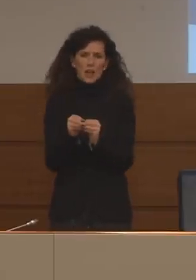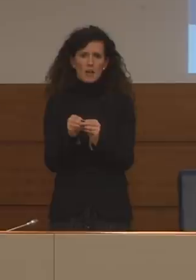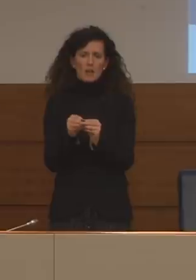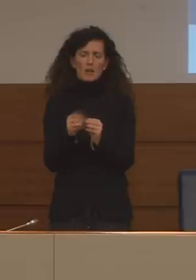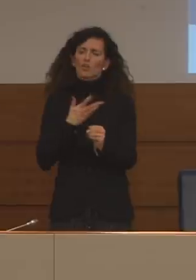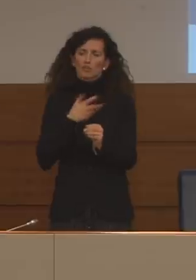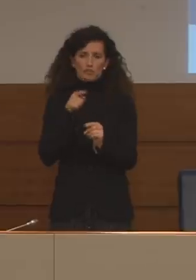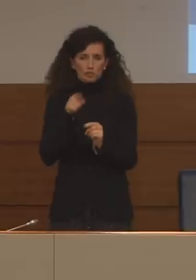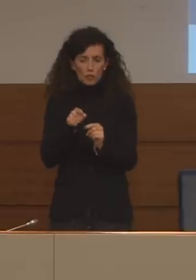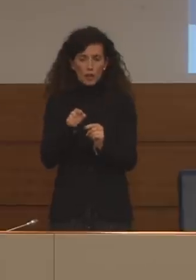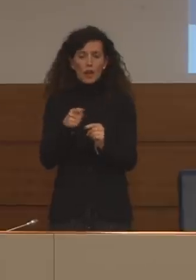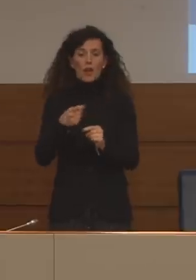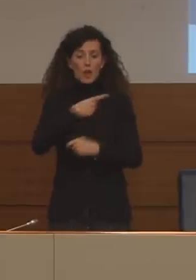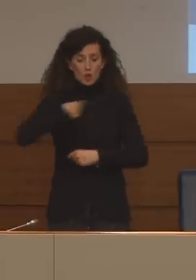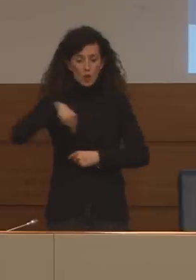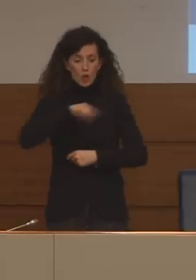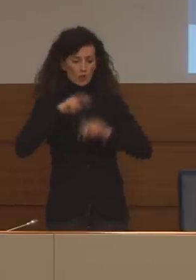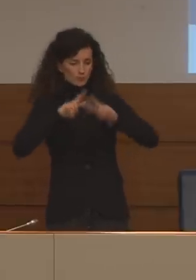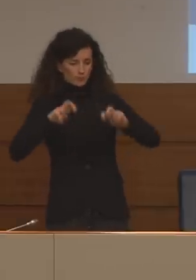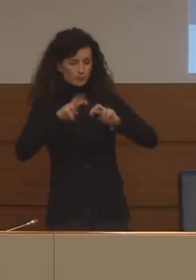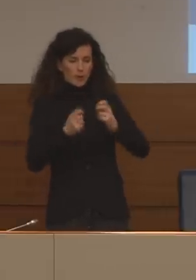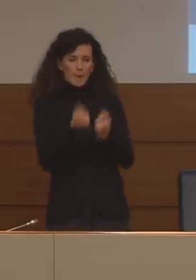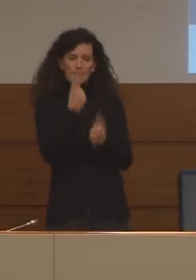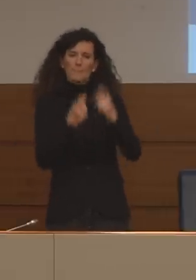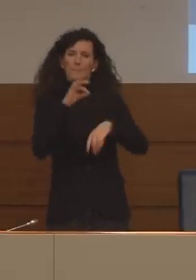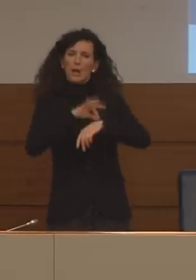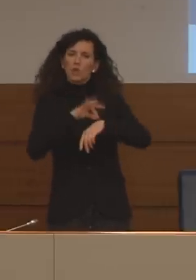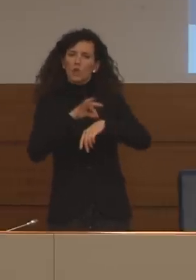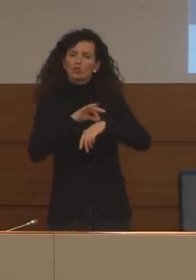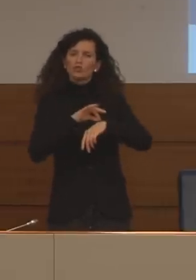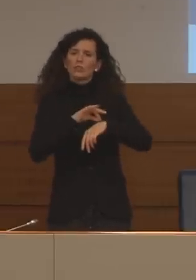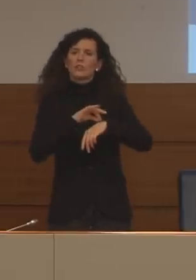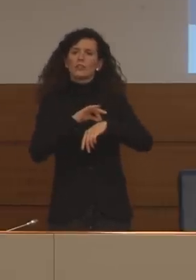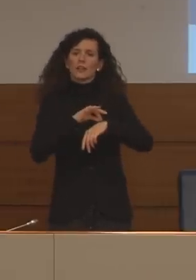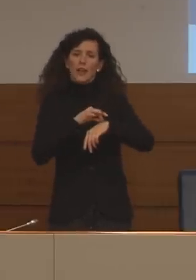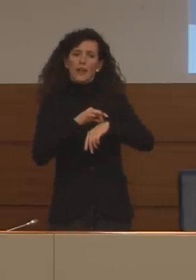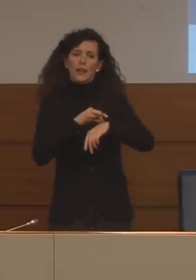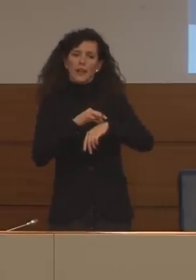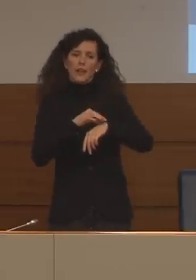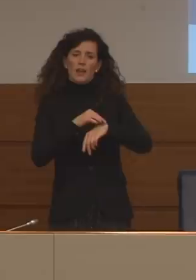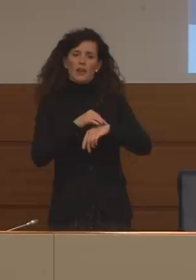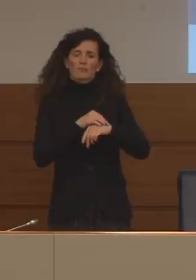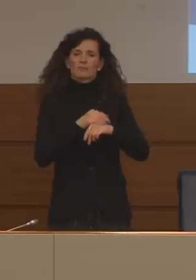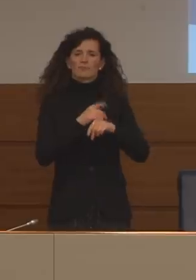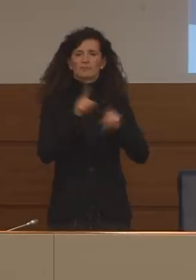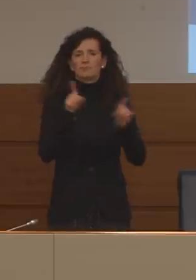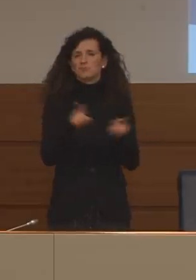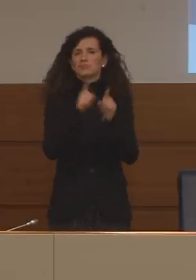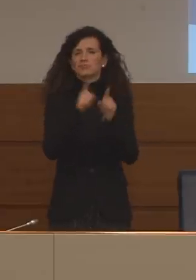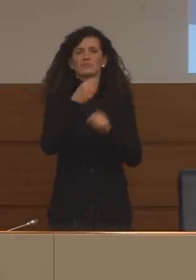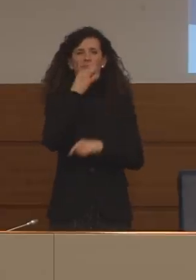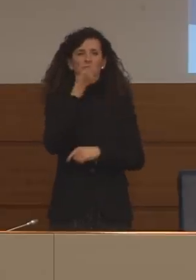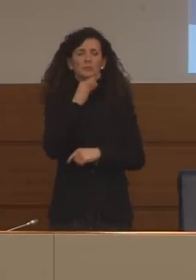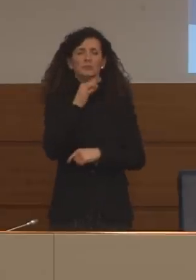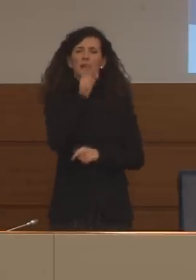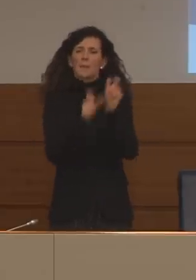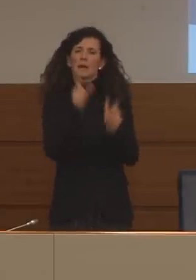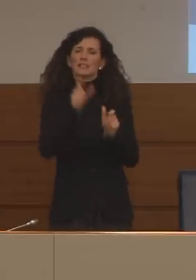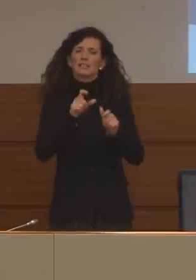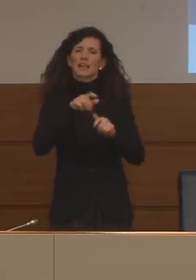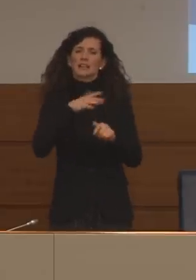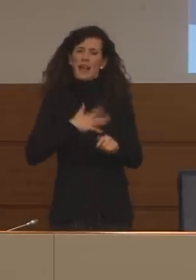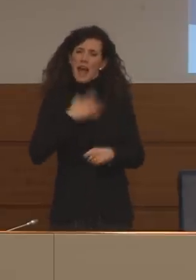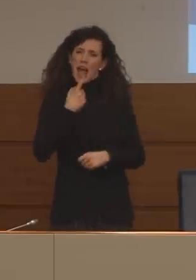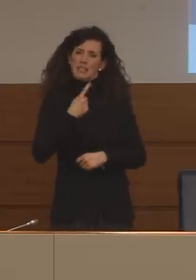sono le patologie più comuni che riguardano pazzini pazienti e soprattutto anziani fragili in questi